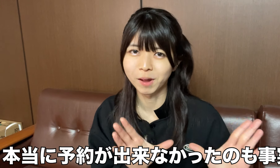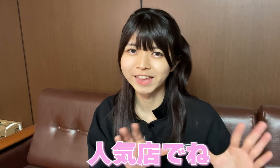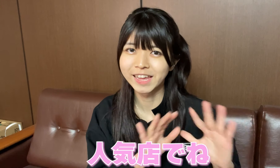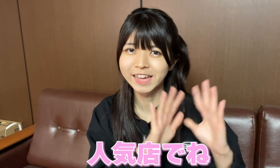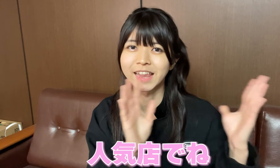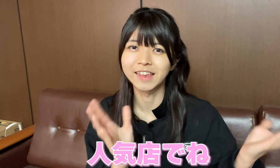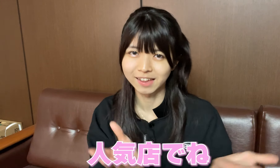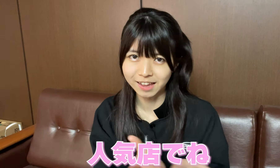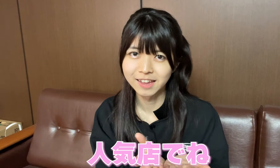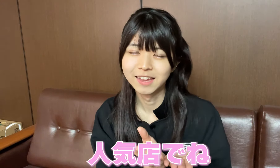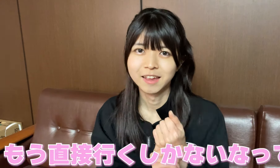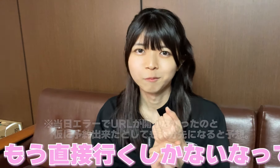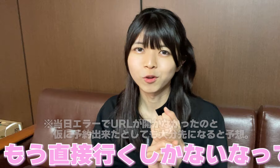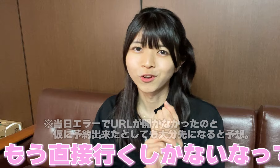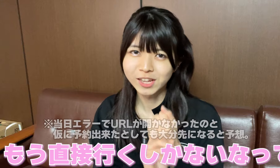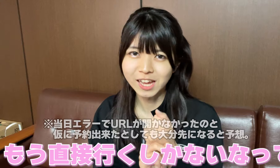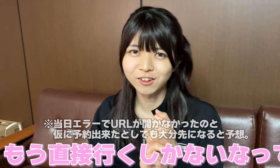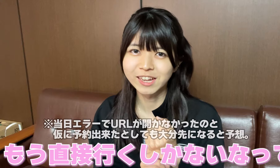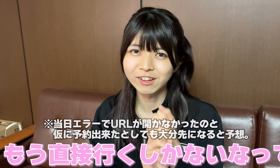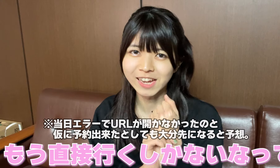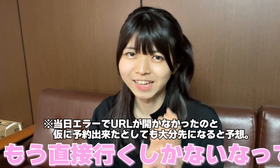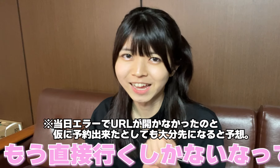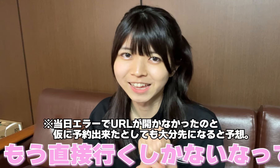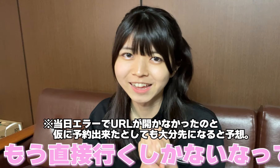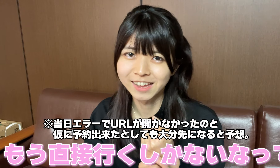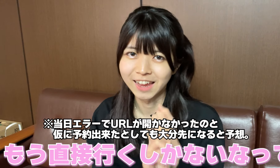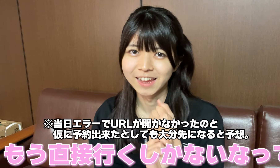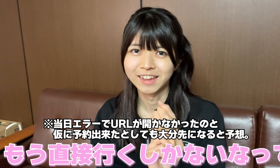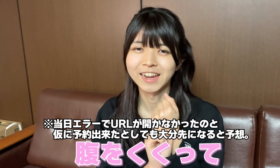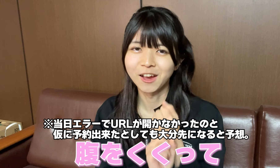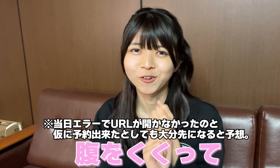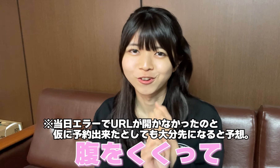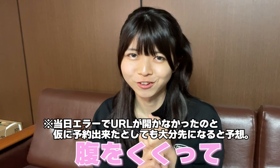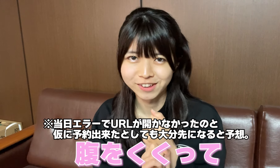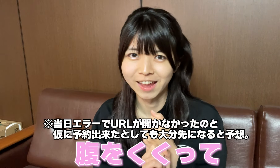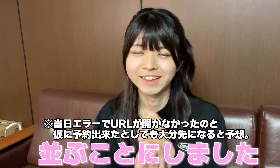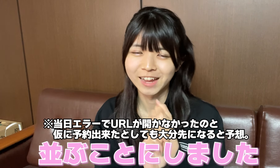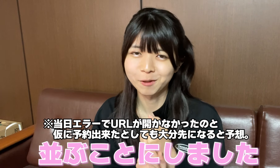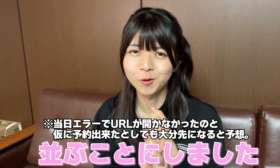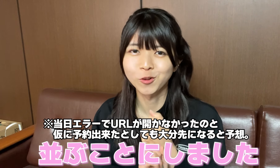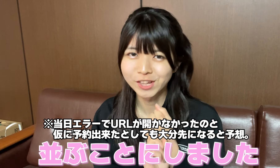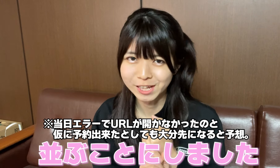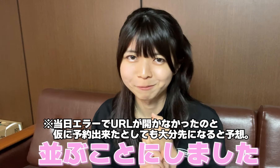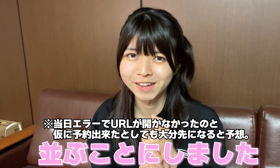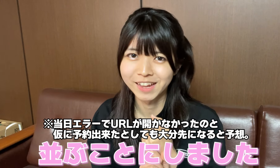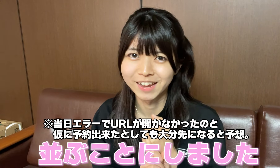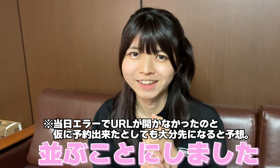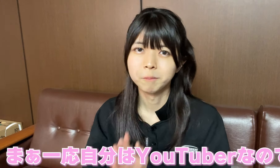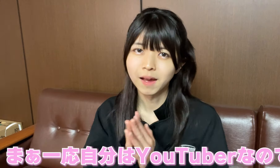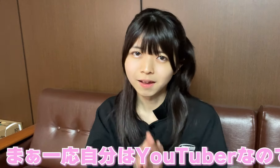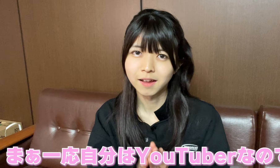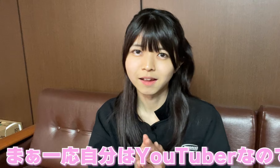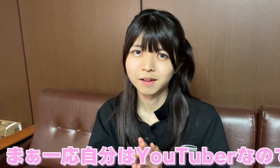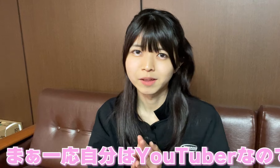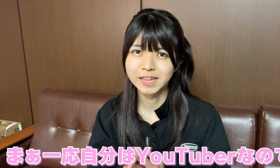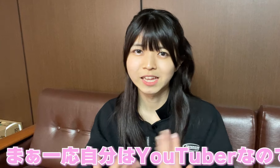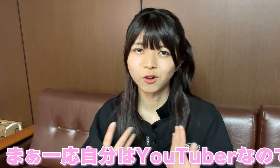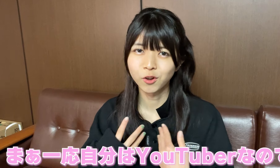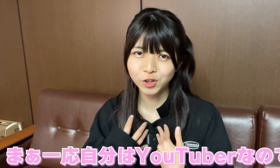人気店だな、もう直接行くしかないなって腹をくくって並ぶことにしました。まあ一応自